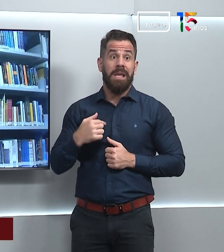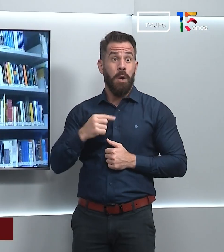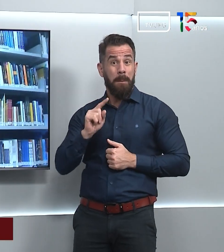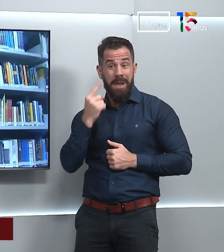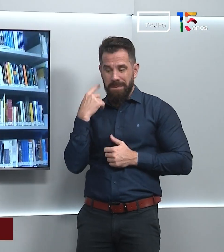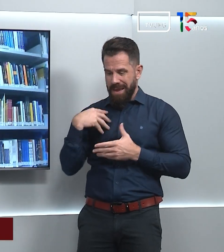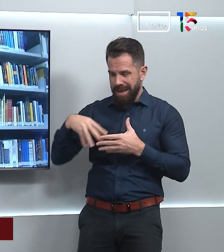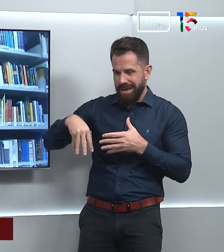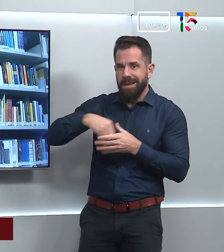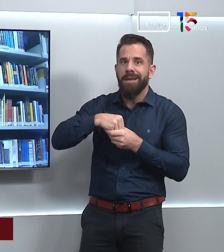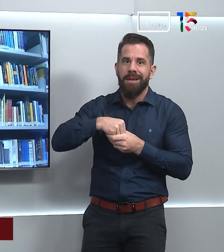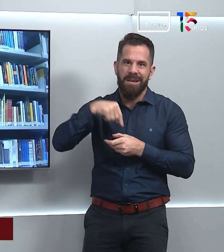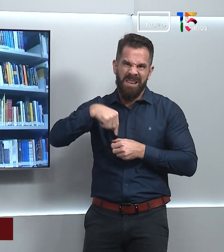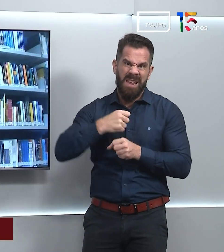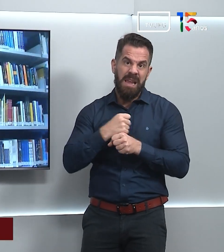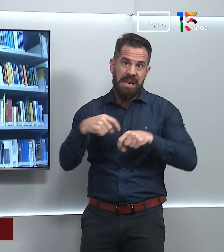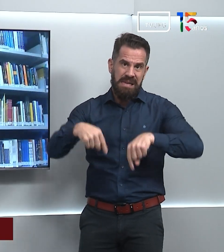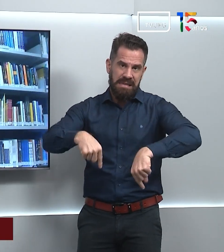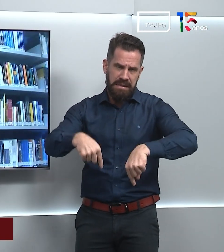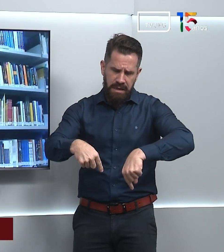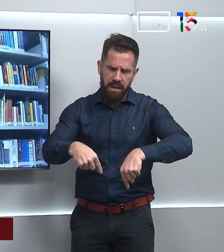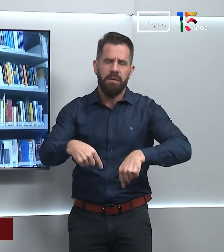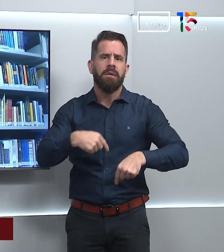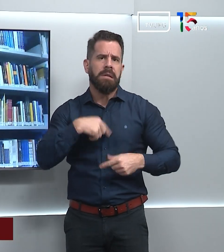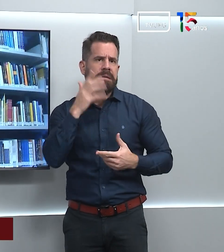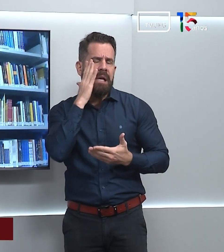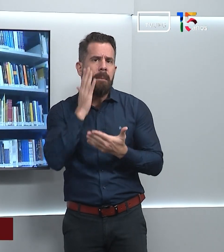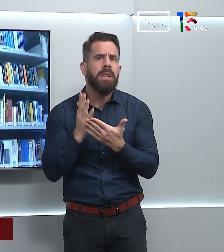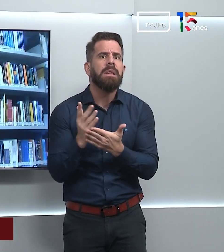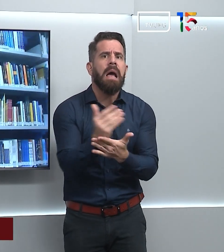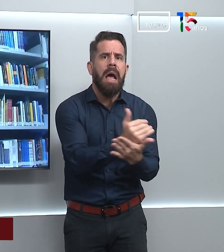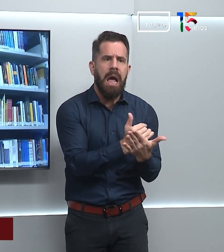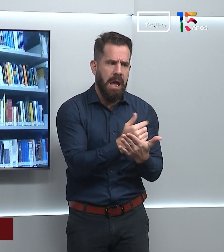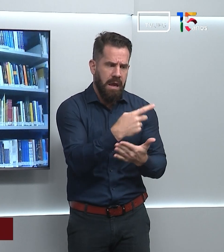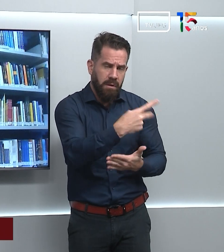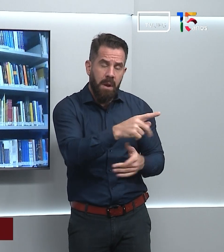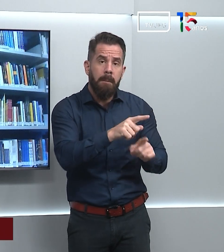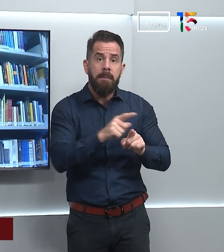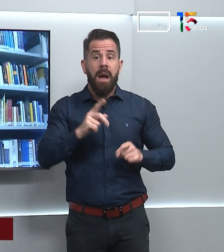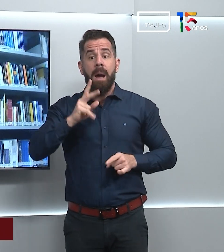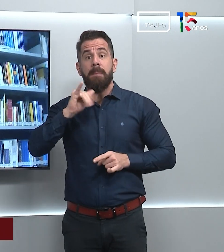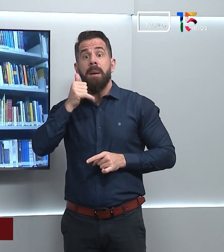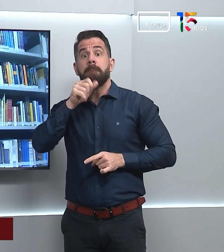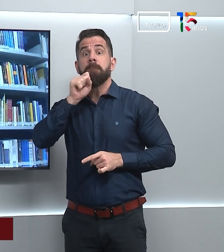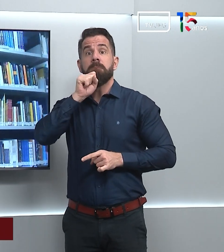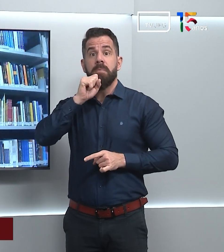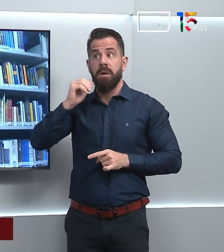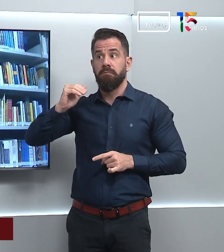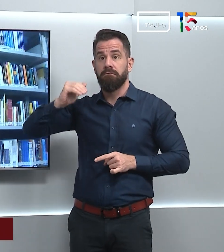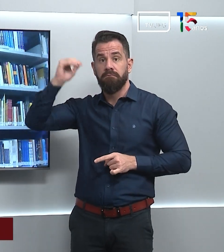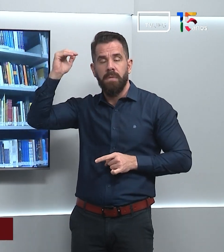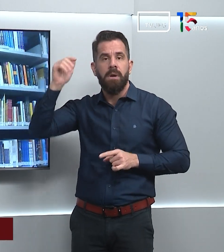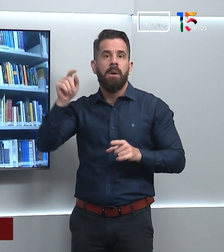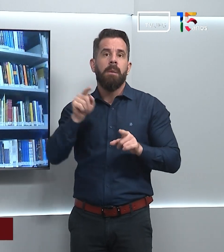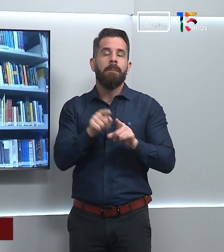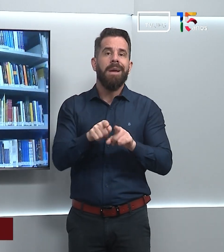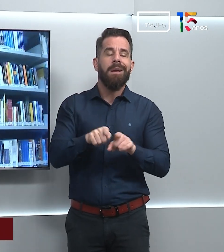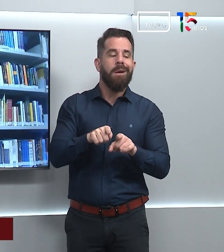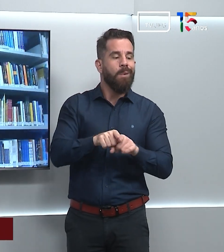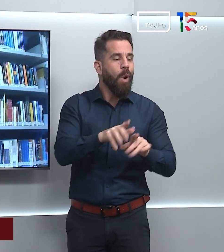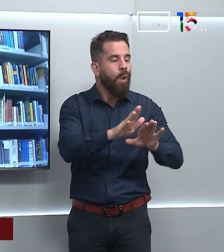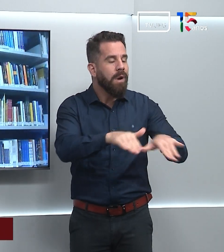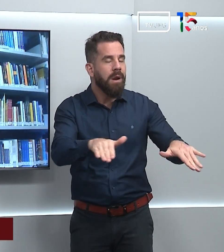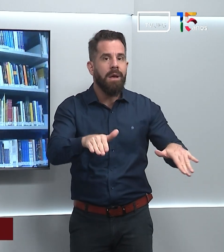só dados, né, sobre orientação dos responsáveis, mas como os responsáveis percebem o pedido de ajuda pela criança ou pelo